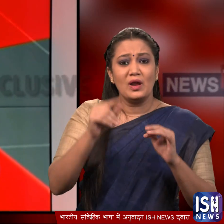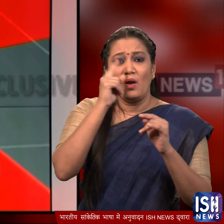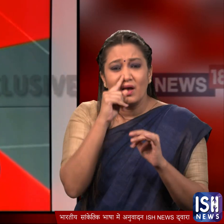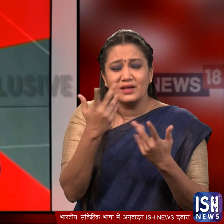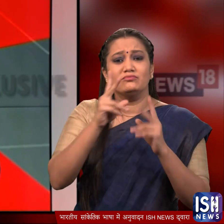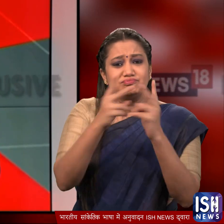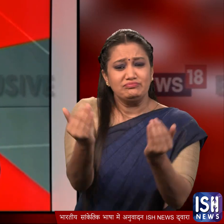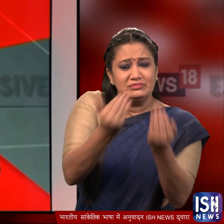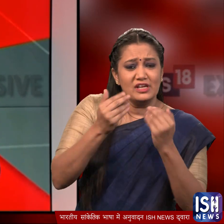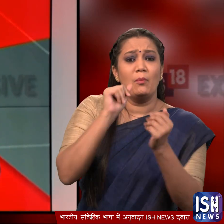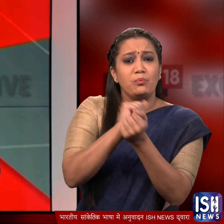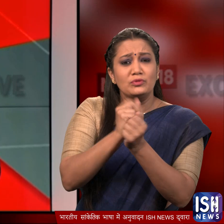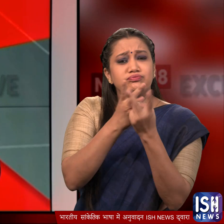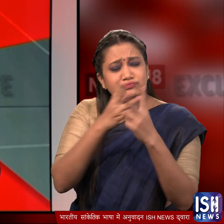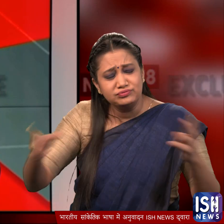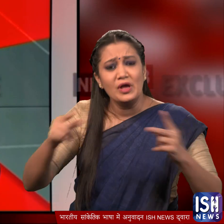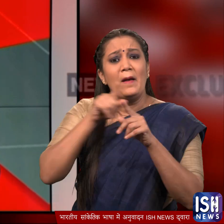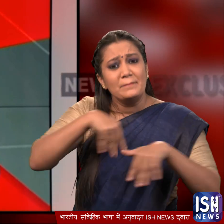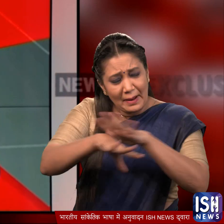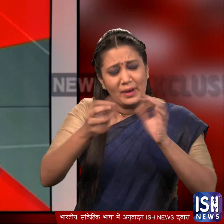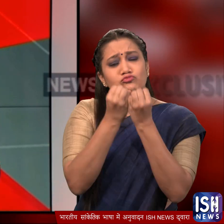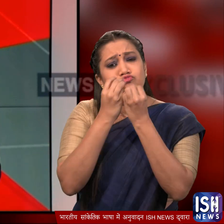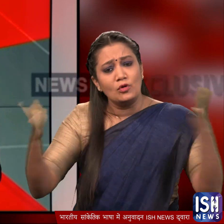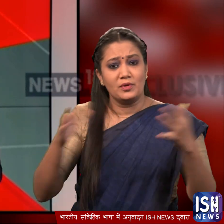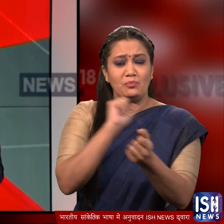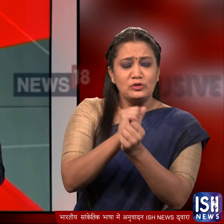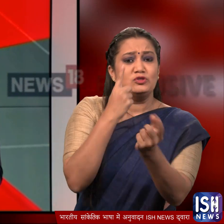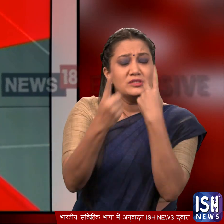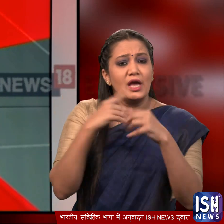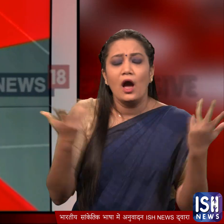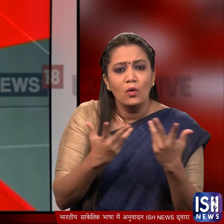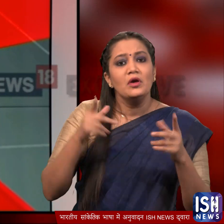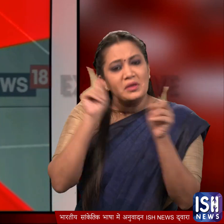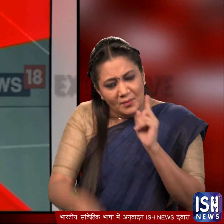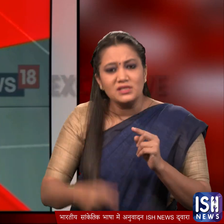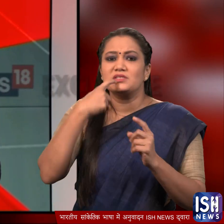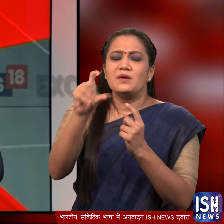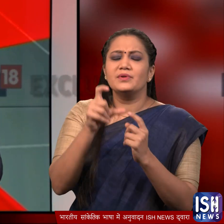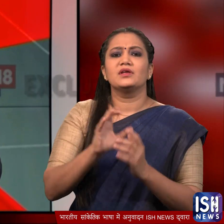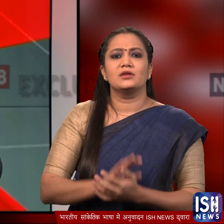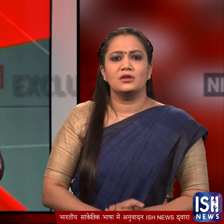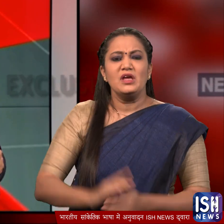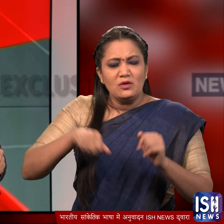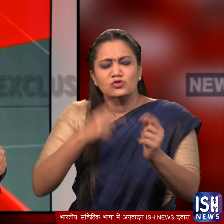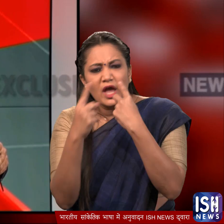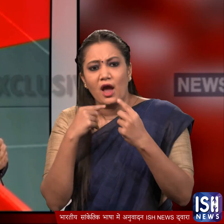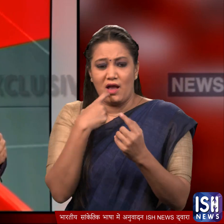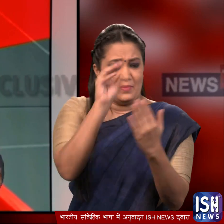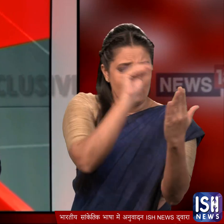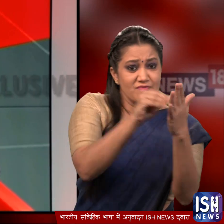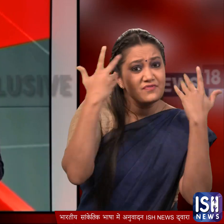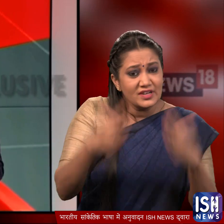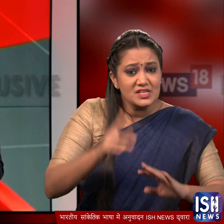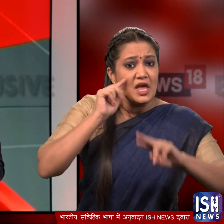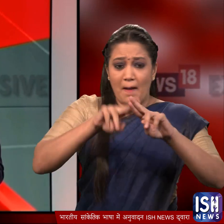में तो पुलिस लड़कियों और महिलाओं की सुरक्षा के लिए कई साल से अभियान चला रही है। पुलिस की सक्रियता चेक करने के लिए ही ऐसे लफंगों की शिकायत करके तो हमको